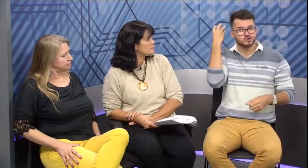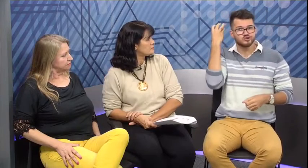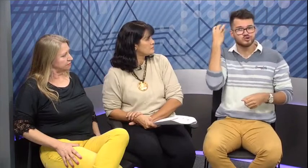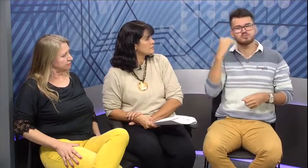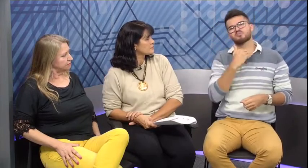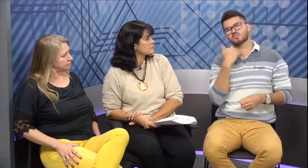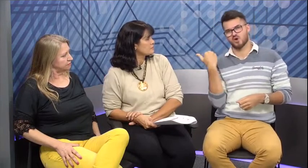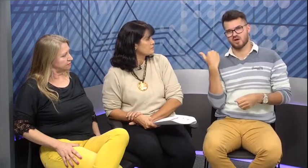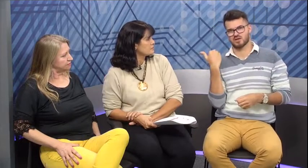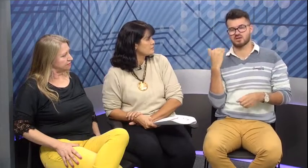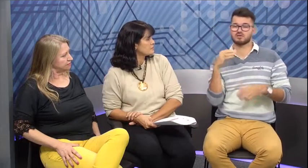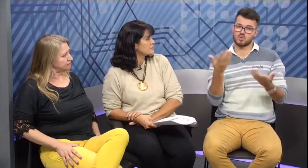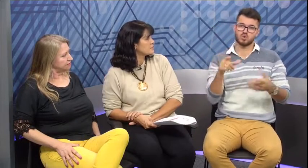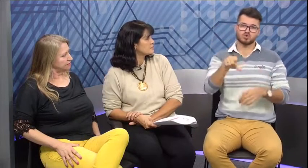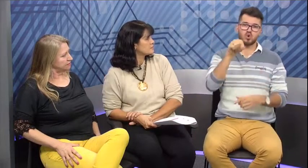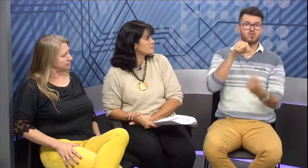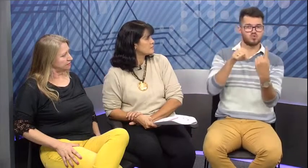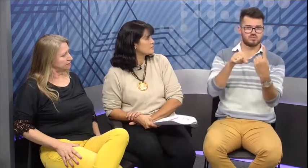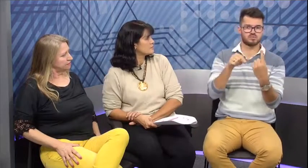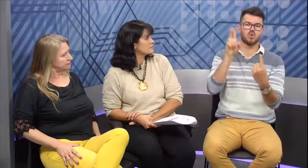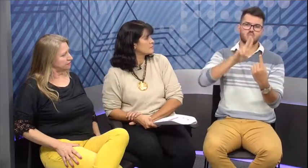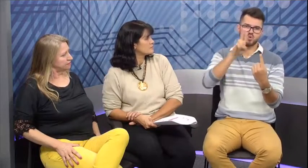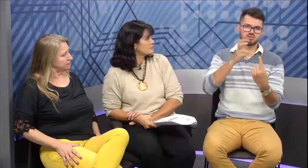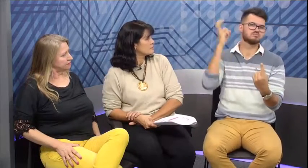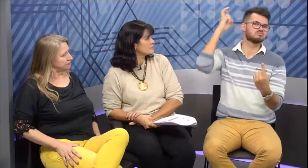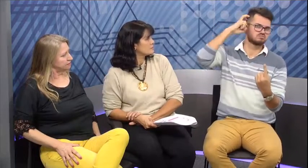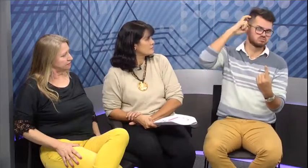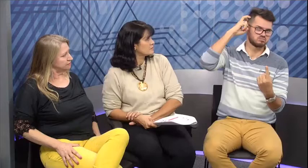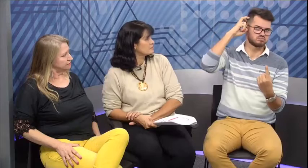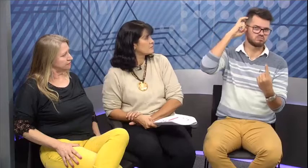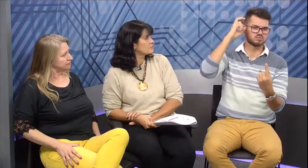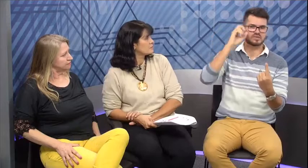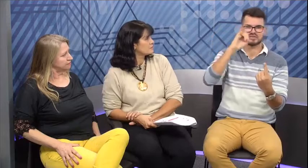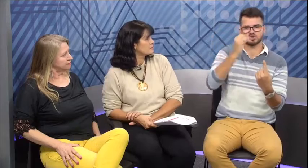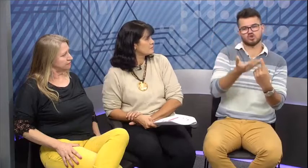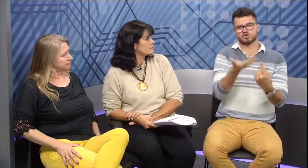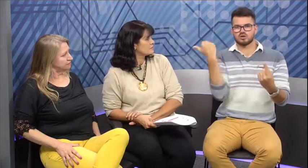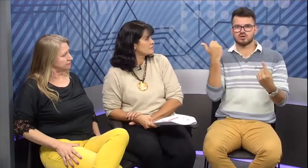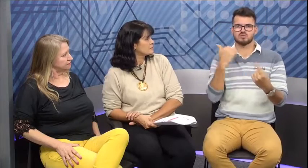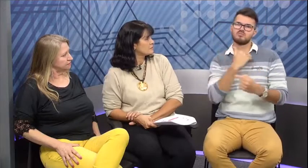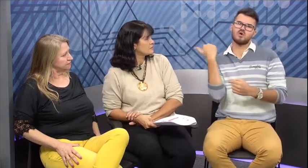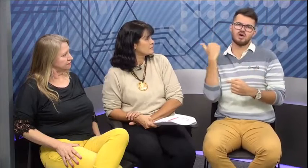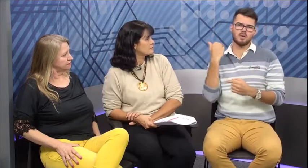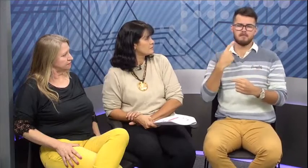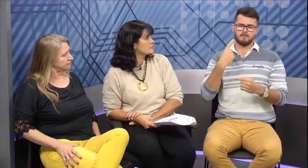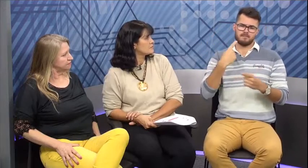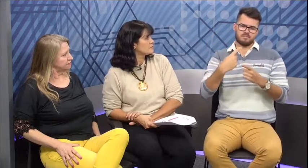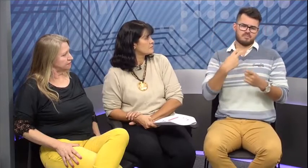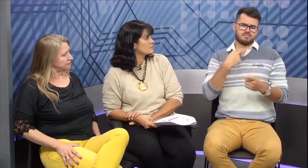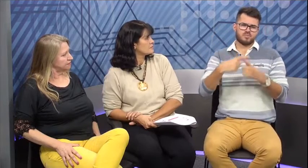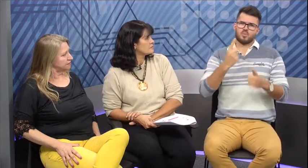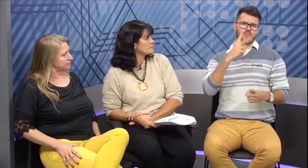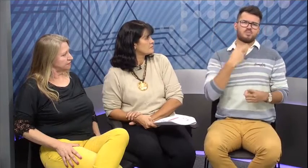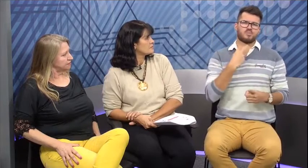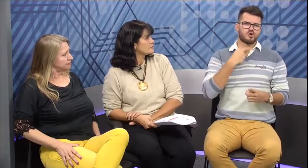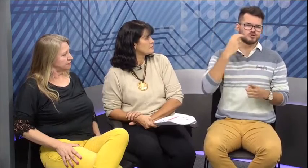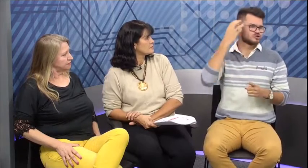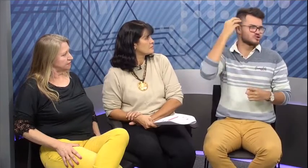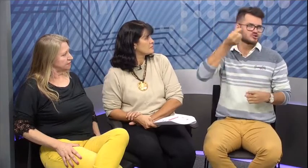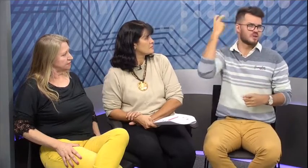é permanente ou também pode, se for fazer uma cirurgia, pode trazer risco para a retirada do implante também. Pode ser um risco de vida, né, para